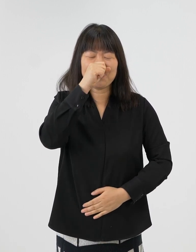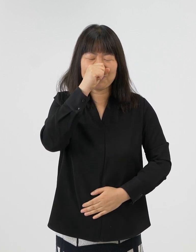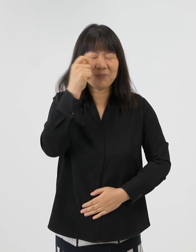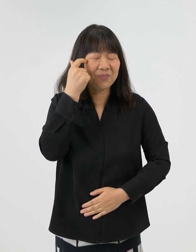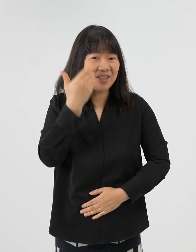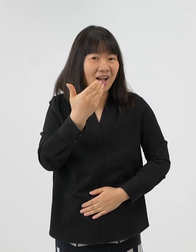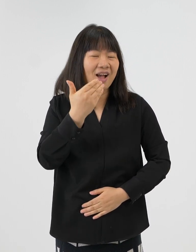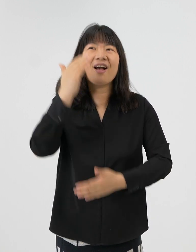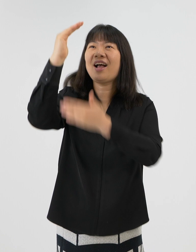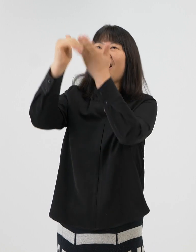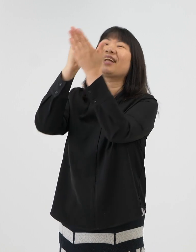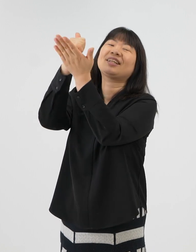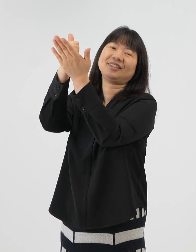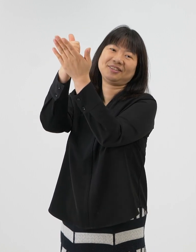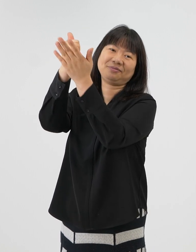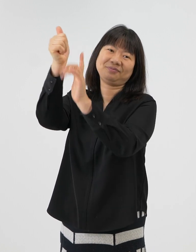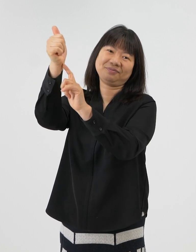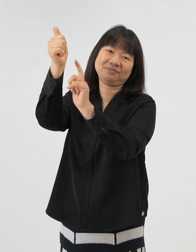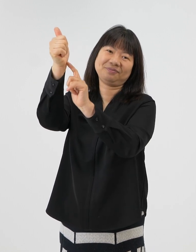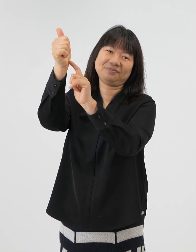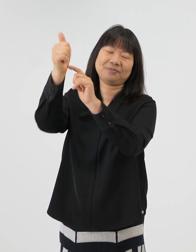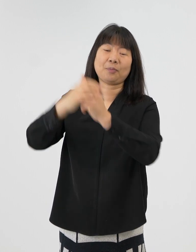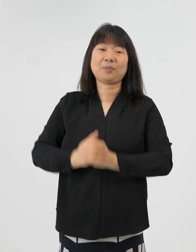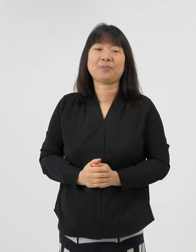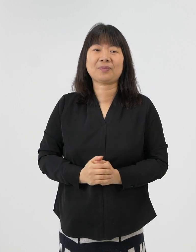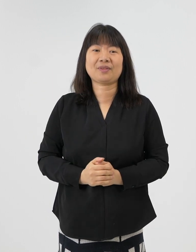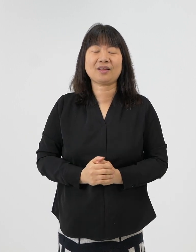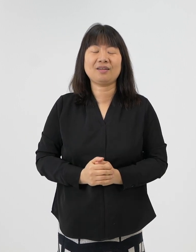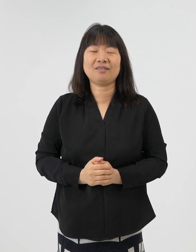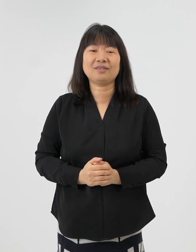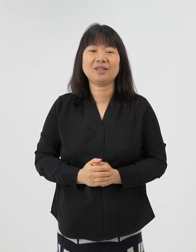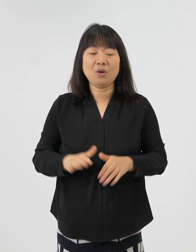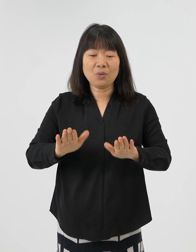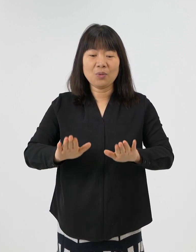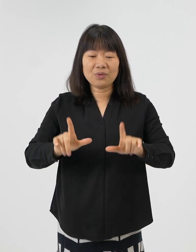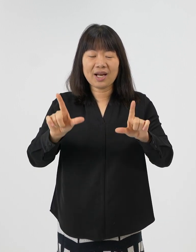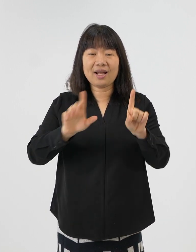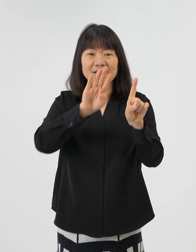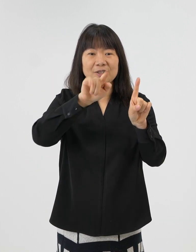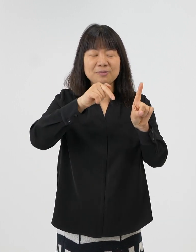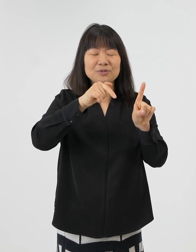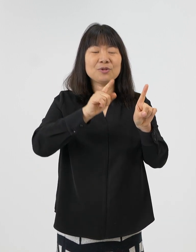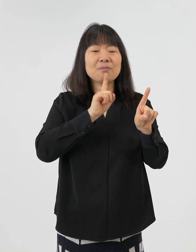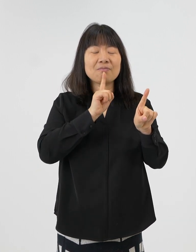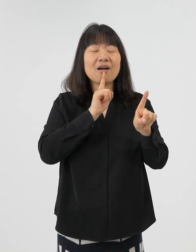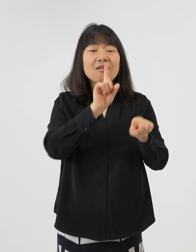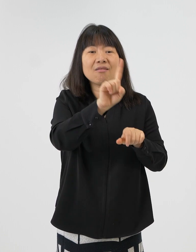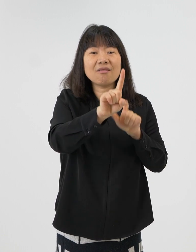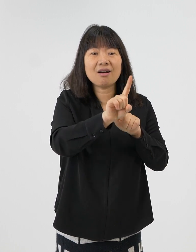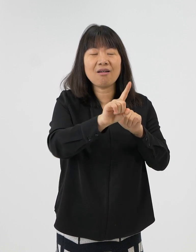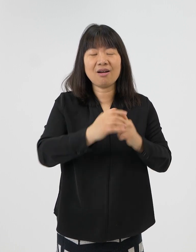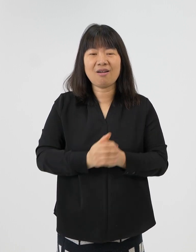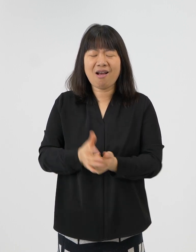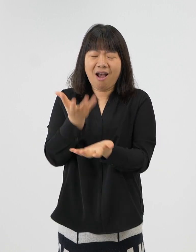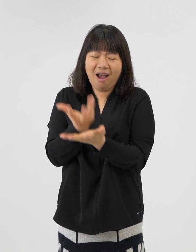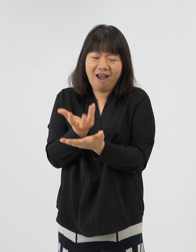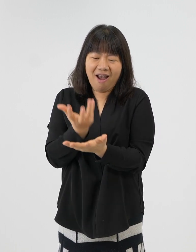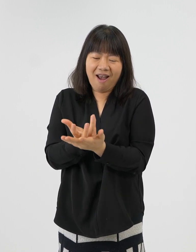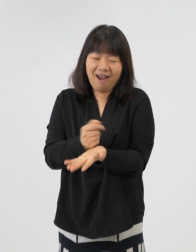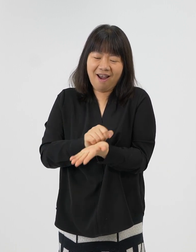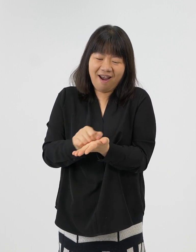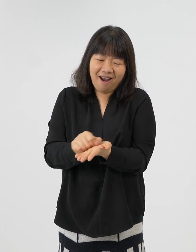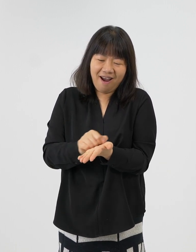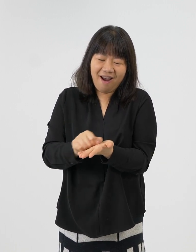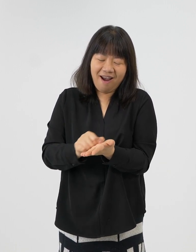그래서 올해는 일부 때 그런 얘기를 했는데, 우리는 뭐 이렇게 아주 그 서류